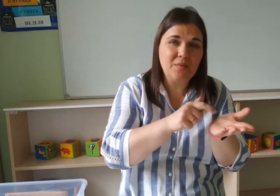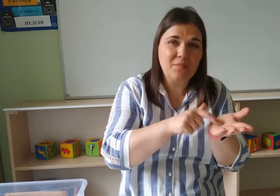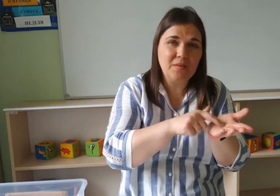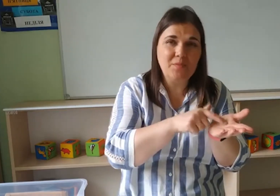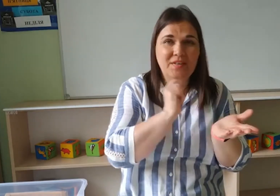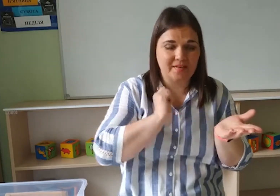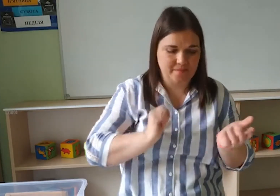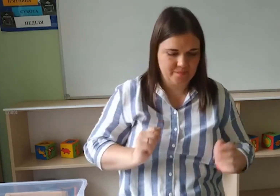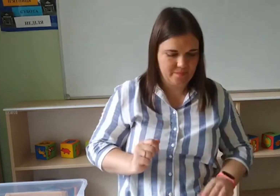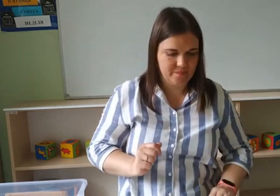пі-пі-пі-пі-пі-пі-пі-пі-пі-пі-пі-пі.